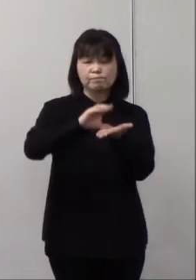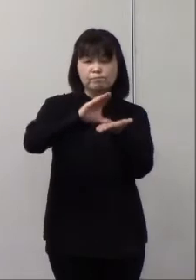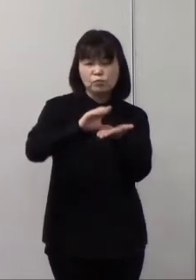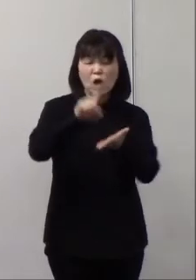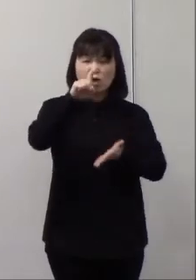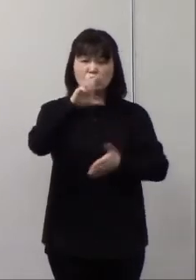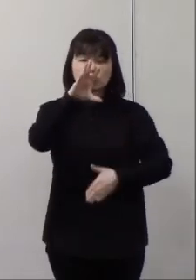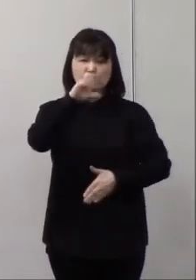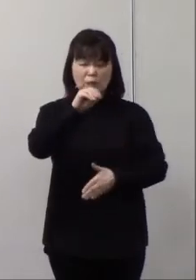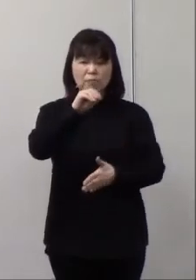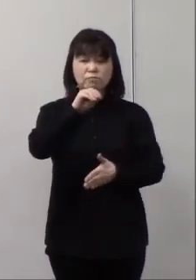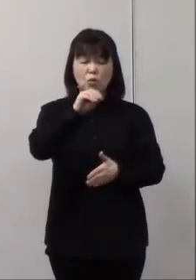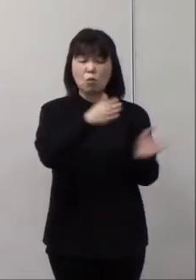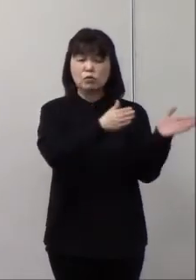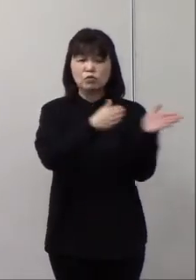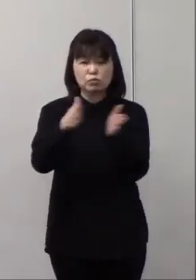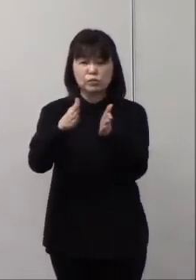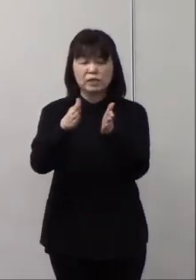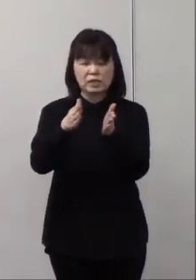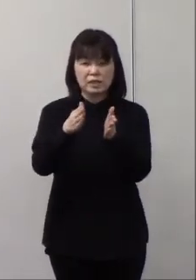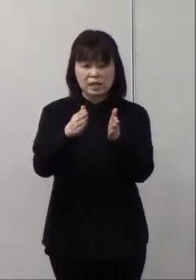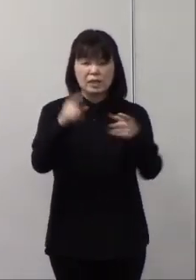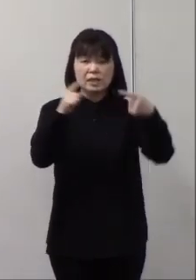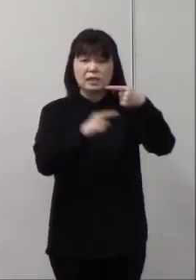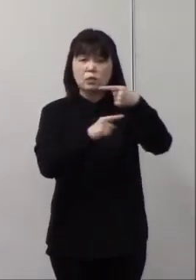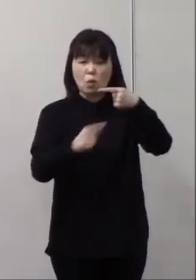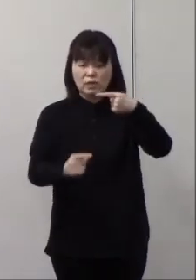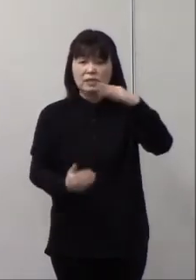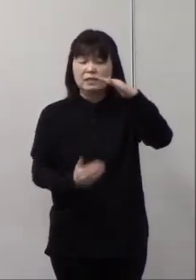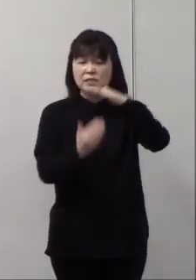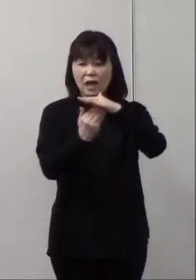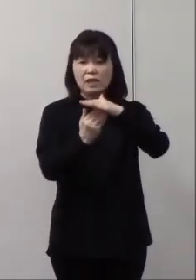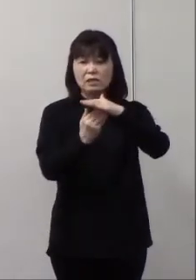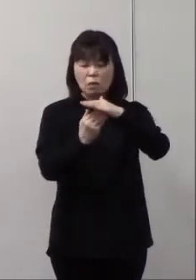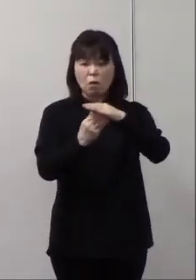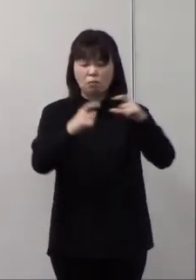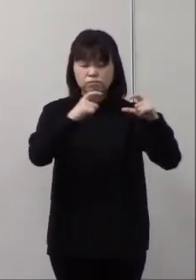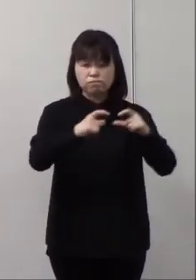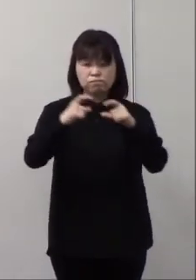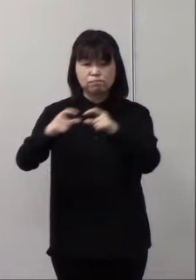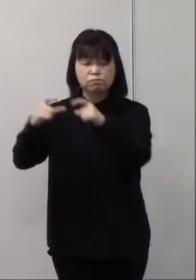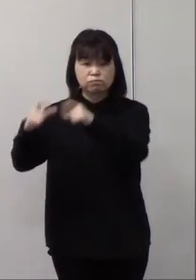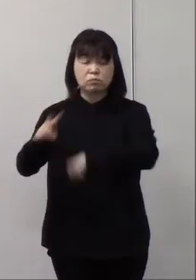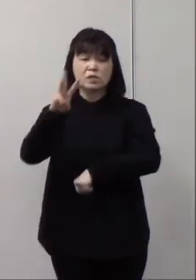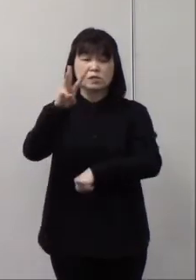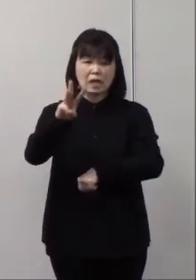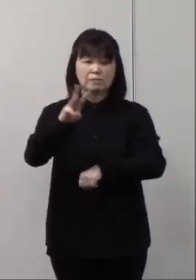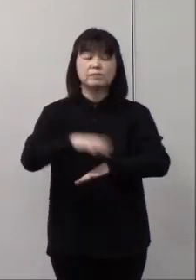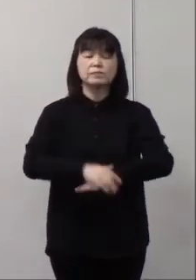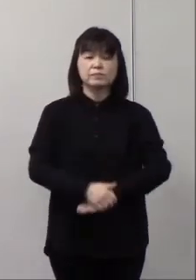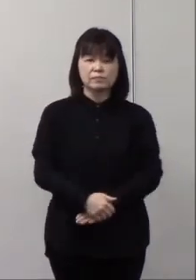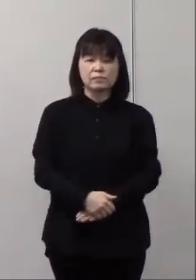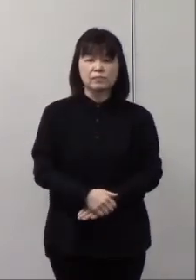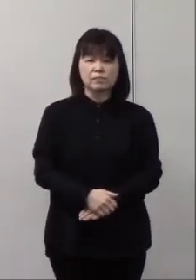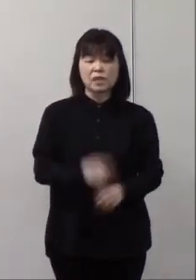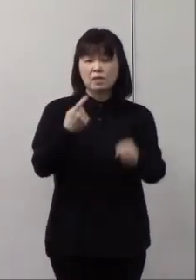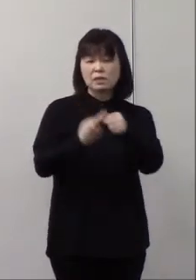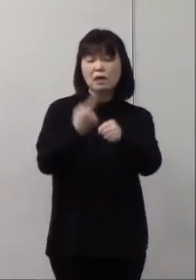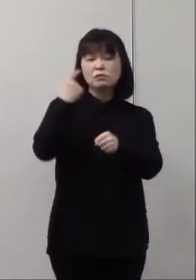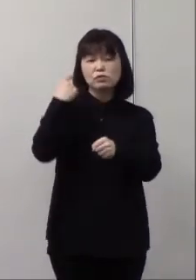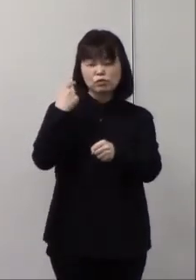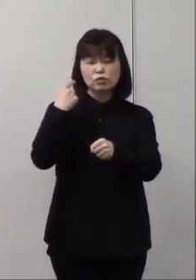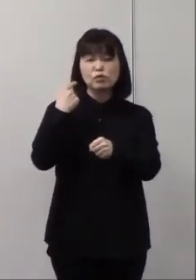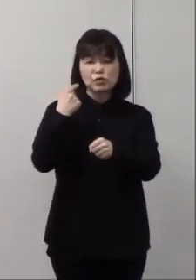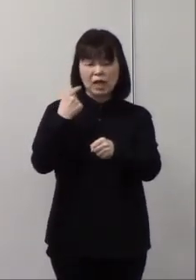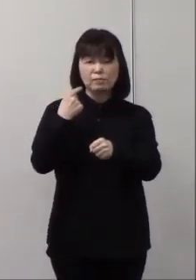ようと思っておりまして、まあ、1人3組、まあ、プレミアム付き食事券昨年、発